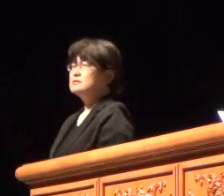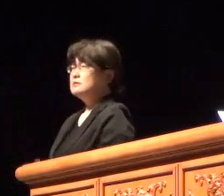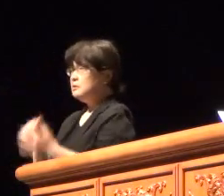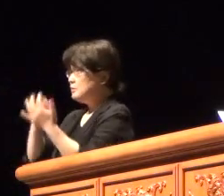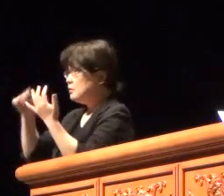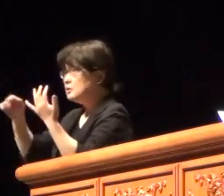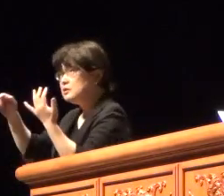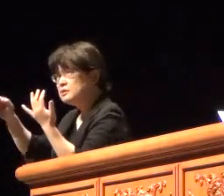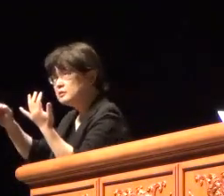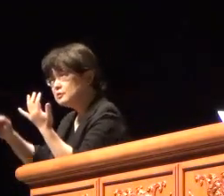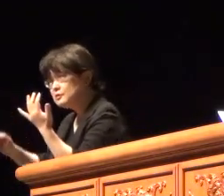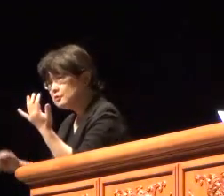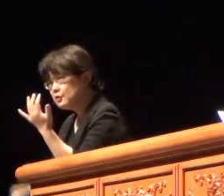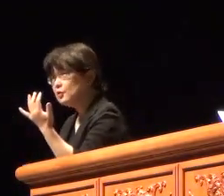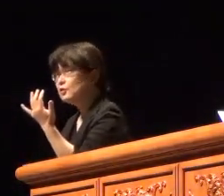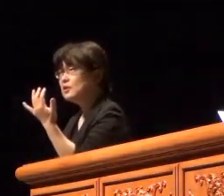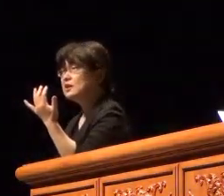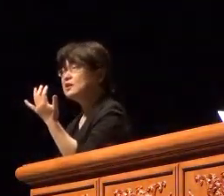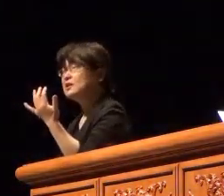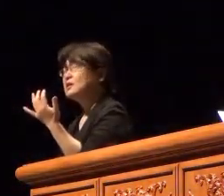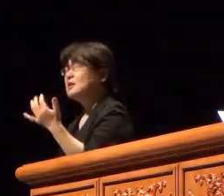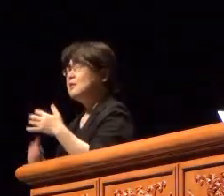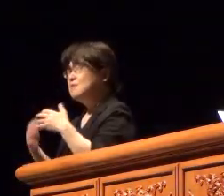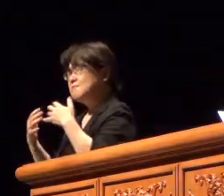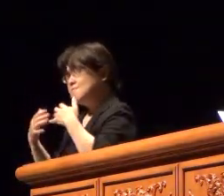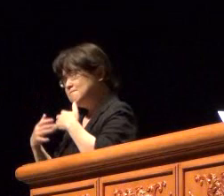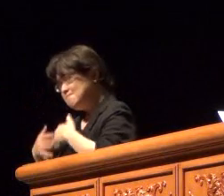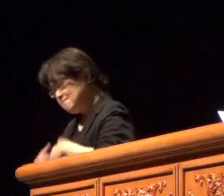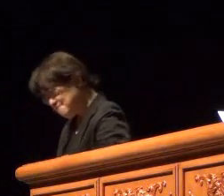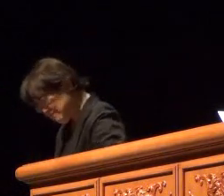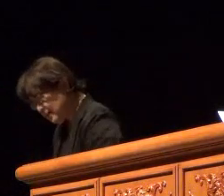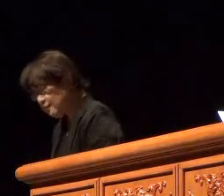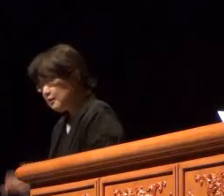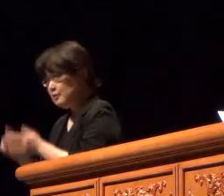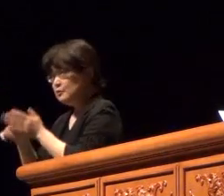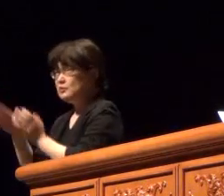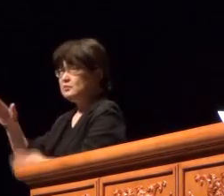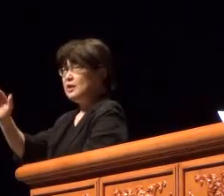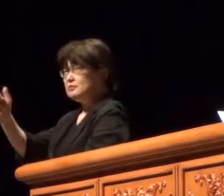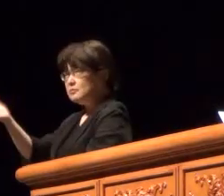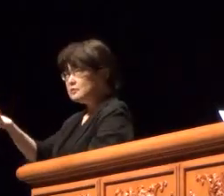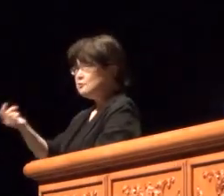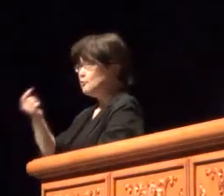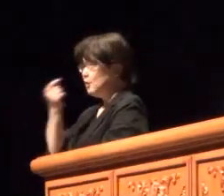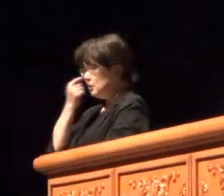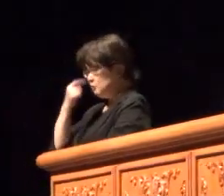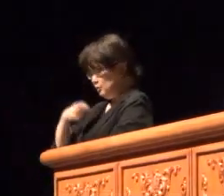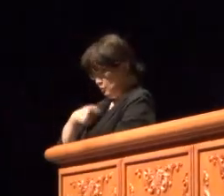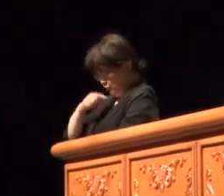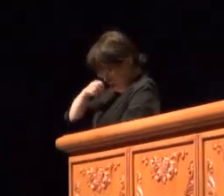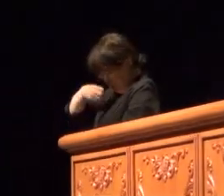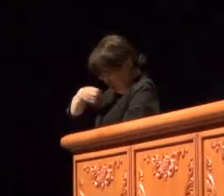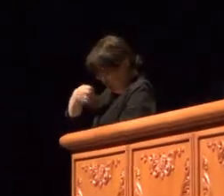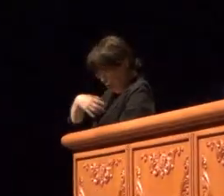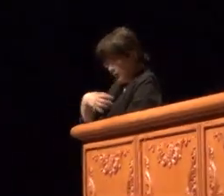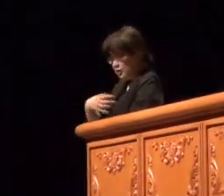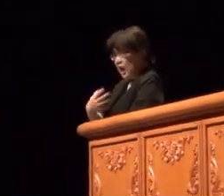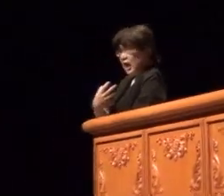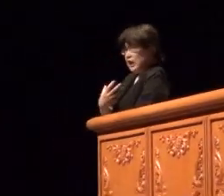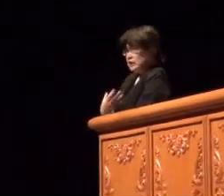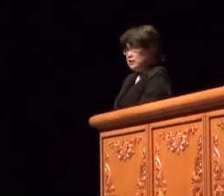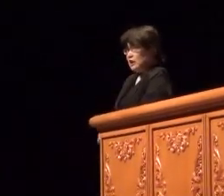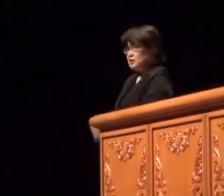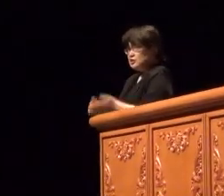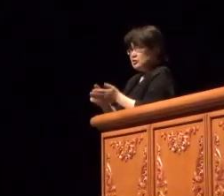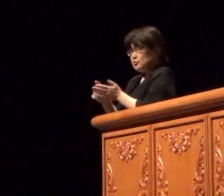時々よれよれになっちゃう時もありますが、そんな時私は自分に言います。絶望だった